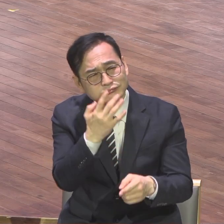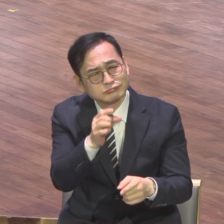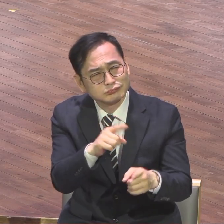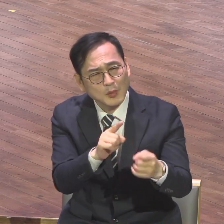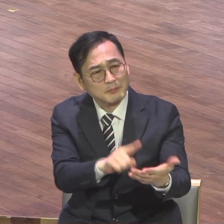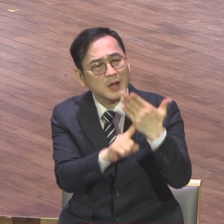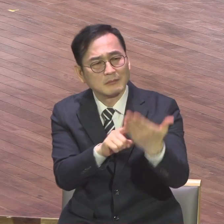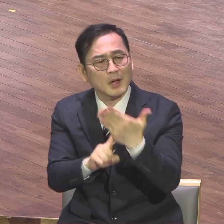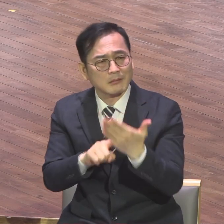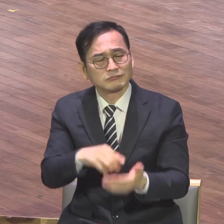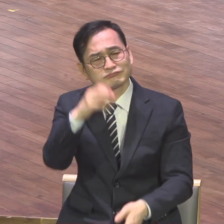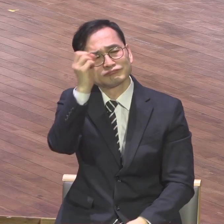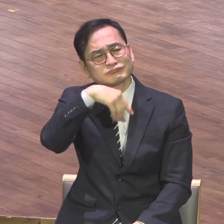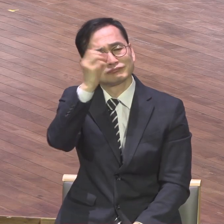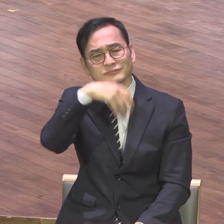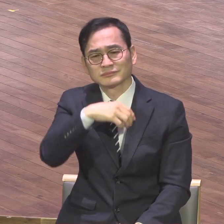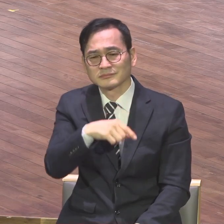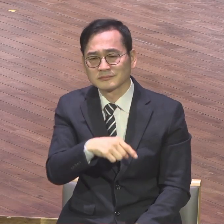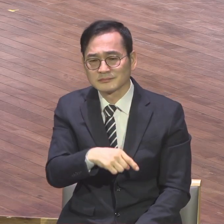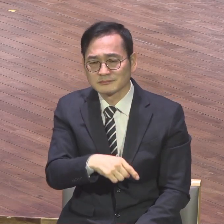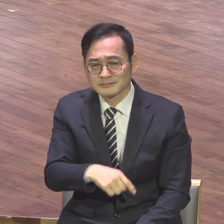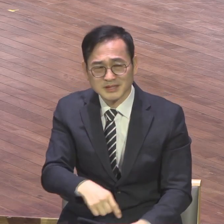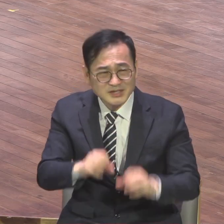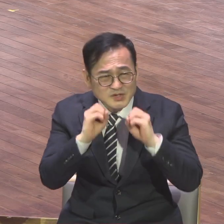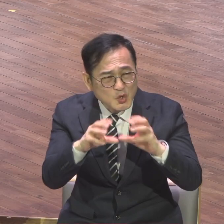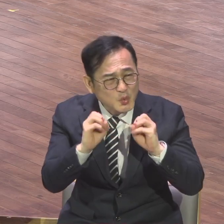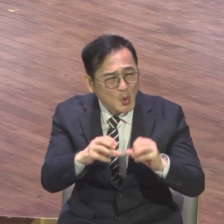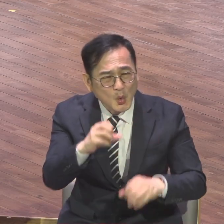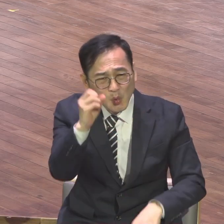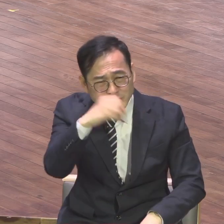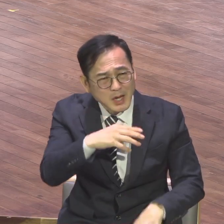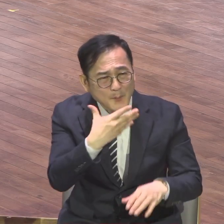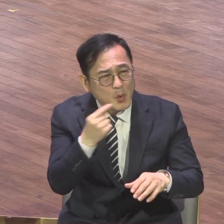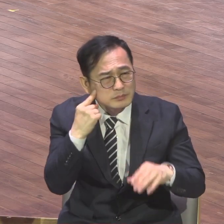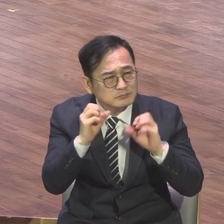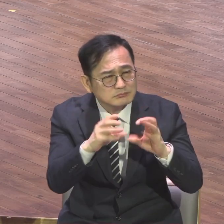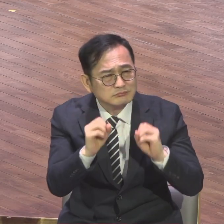그러니까 무슨 전도가 무슨 성교가 그게 뭐 부딪히겠어요?